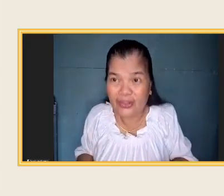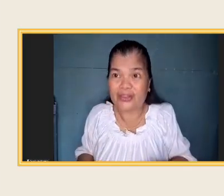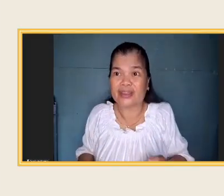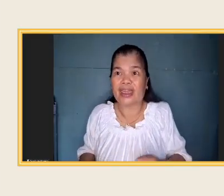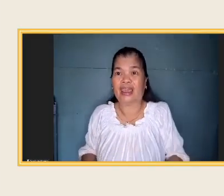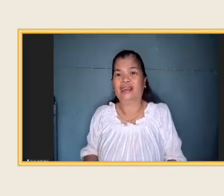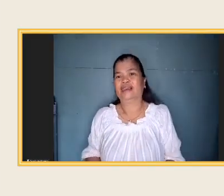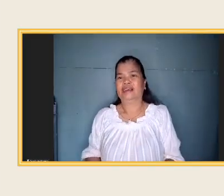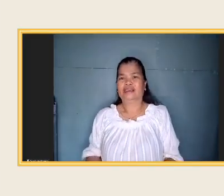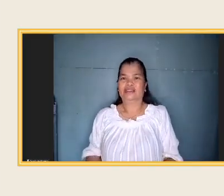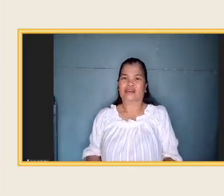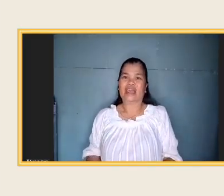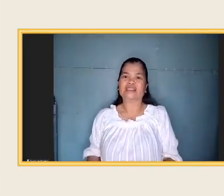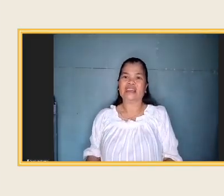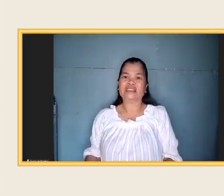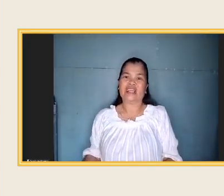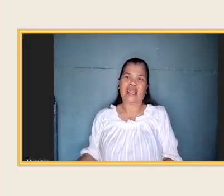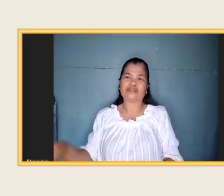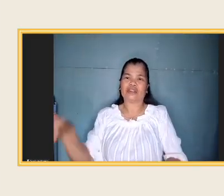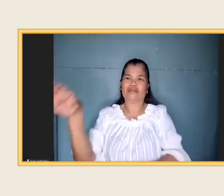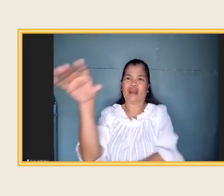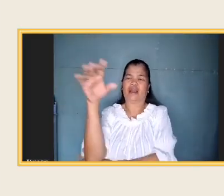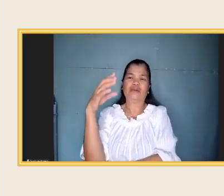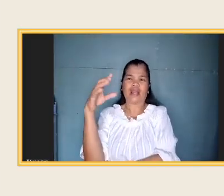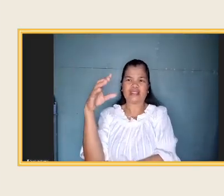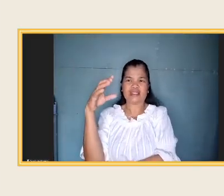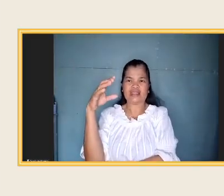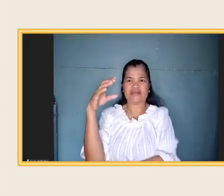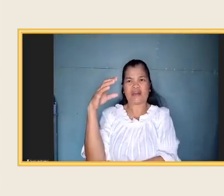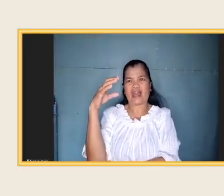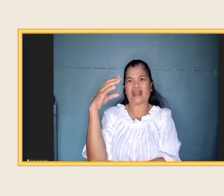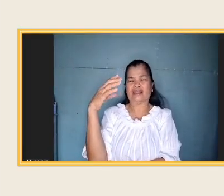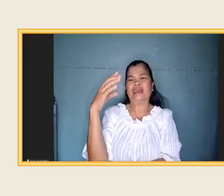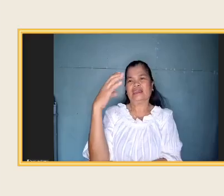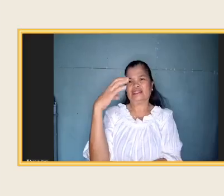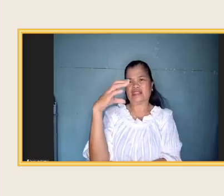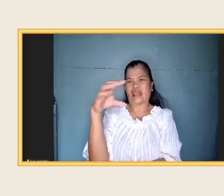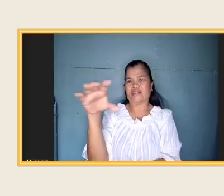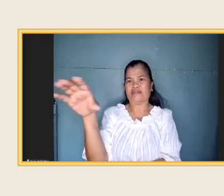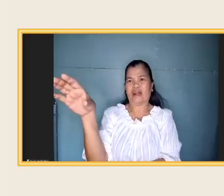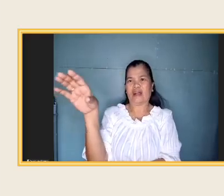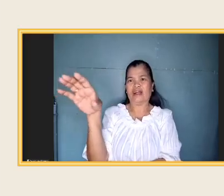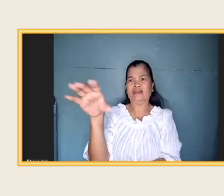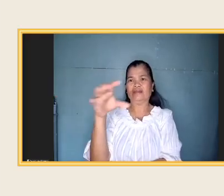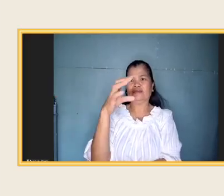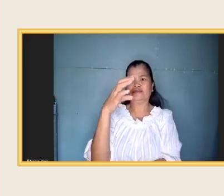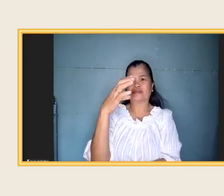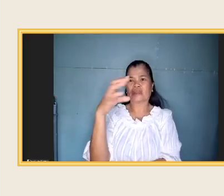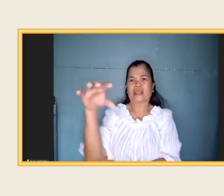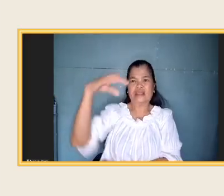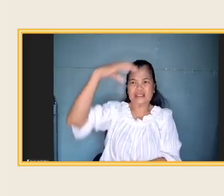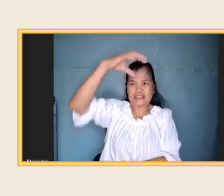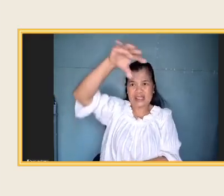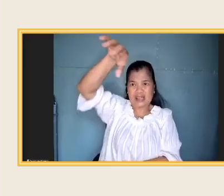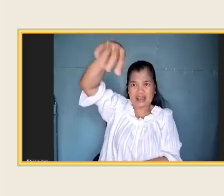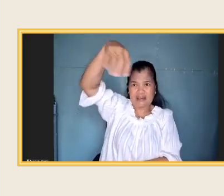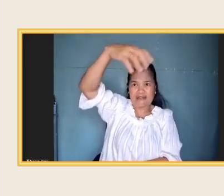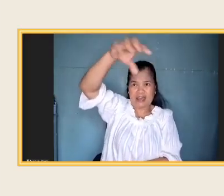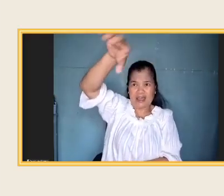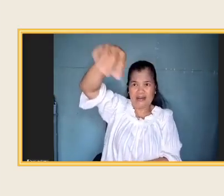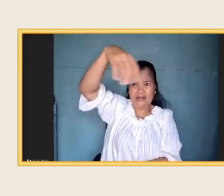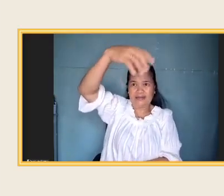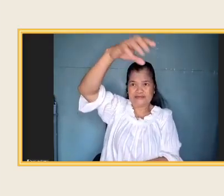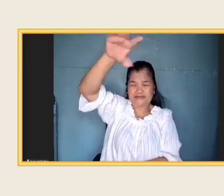mo. Okay? So next is electric fan. Ano klaseng fan? Stand fan,